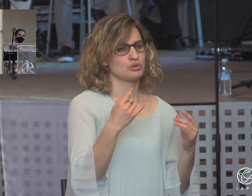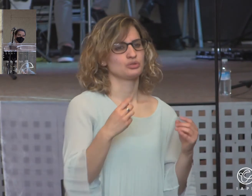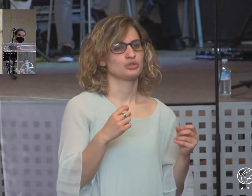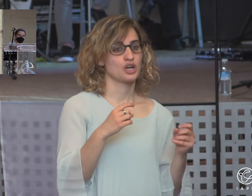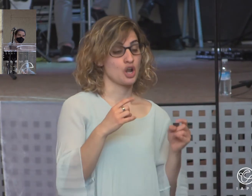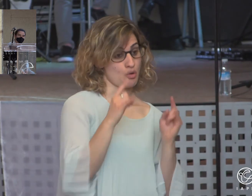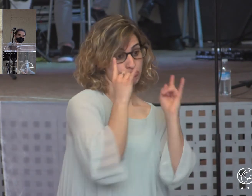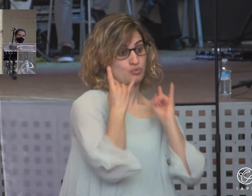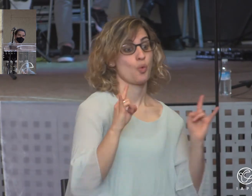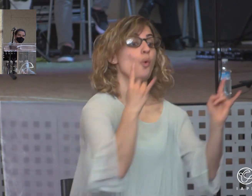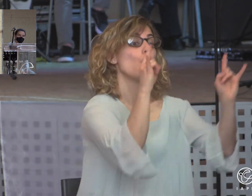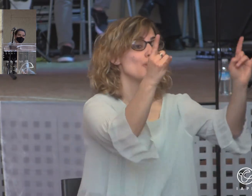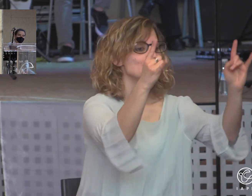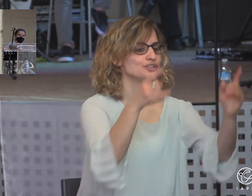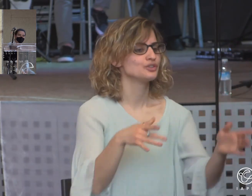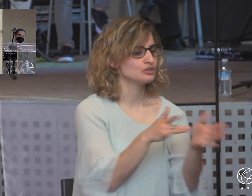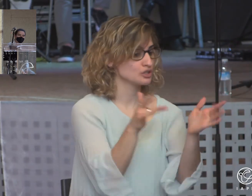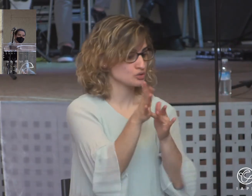y ora.